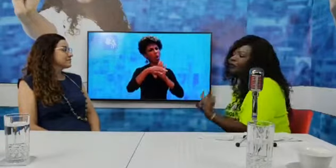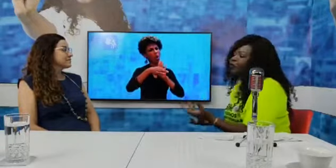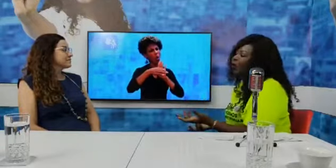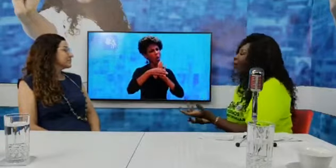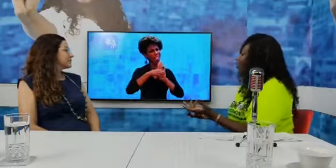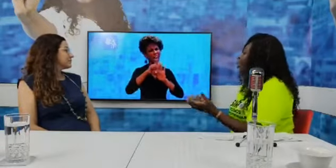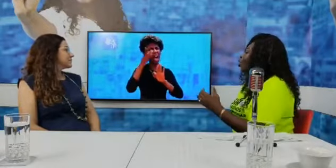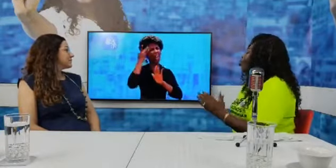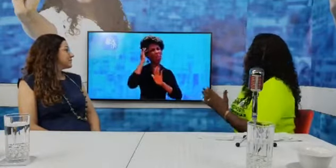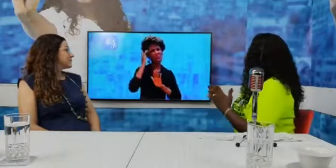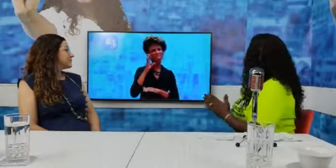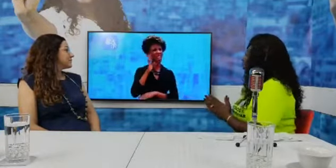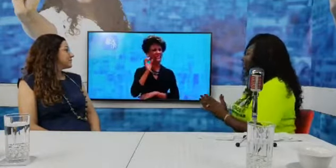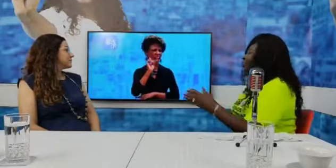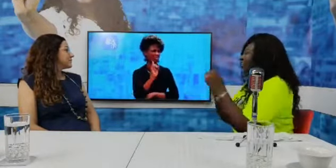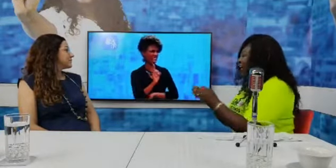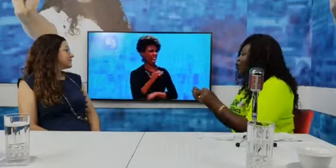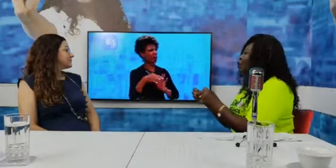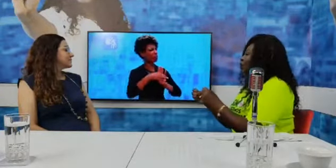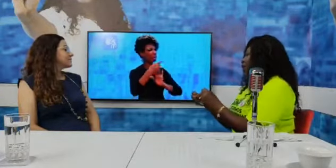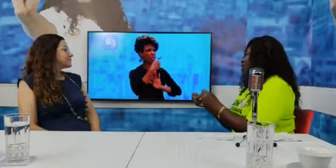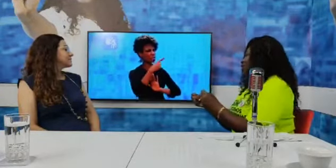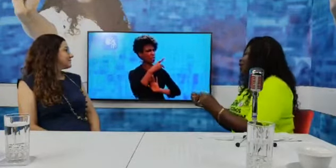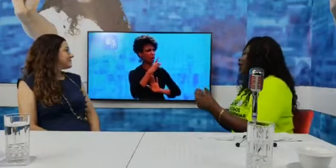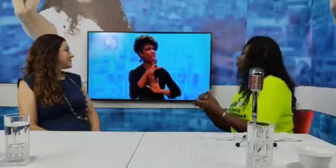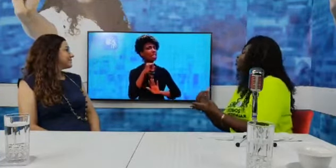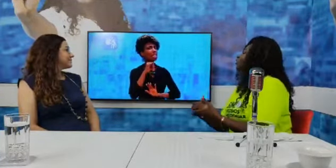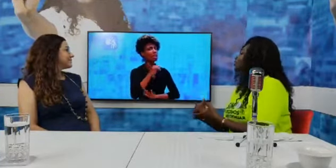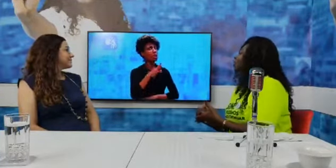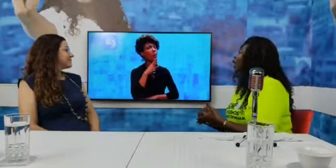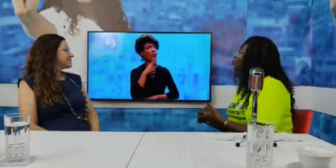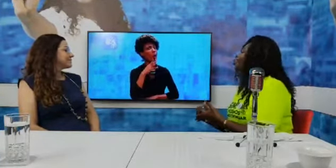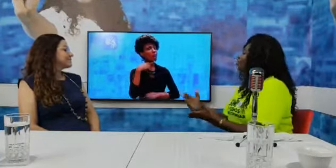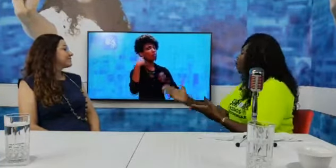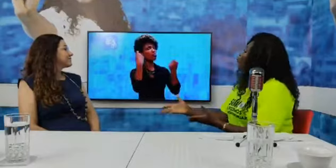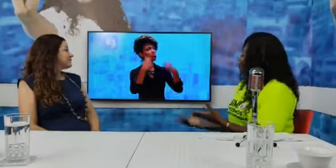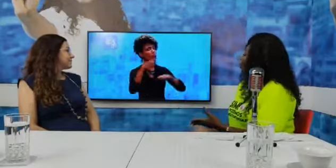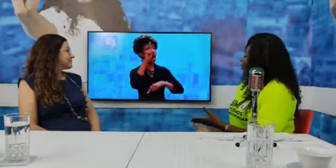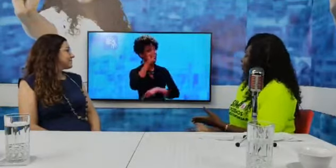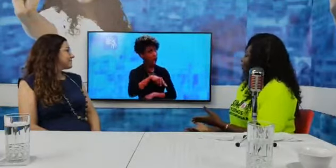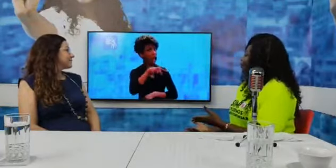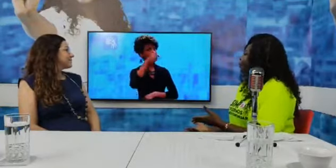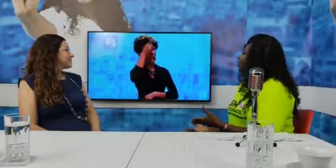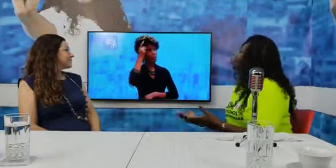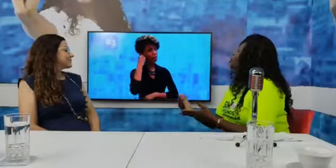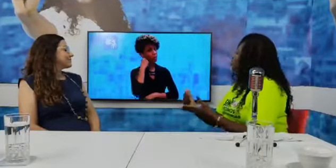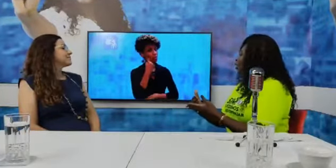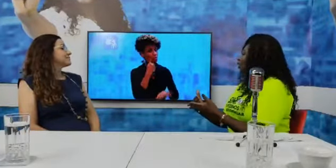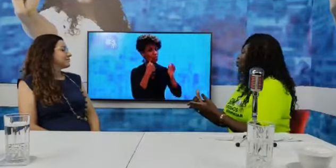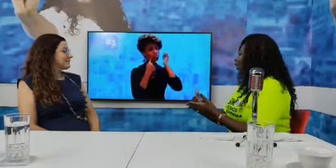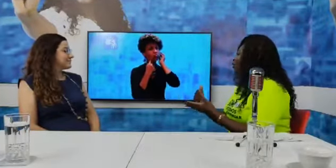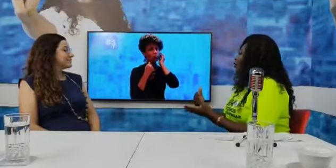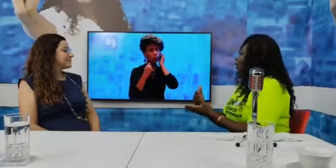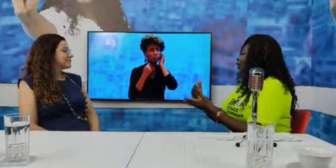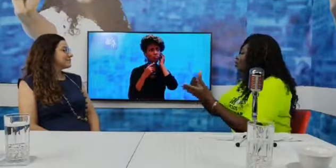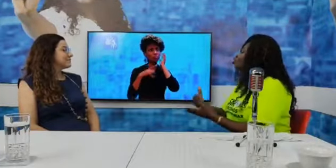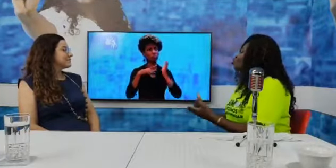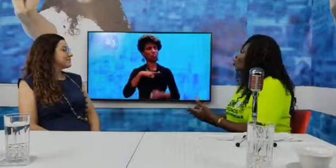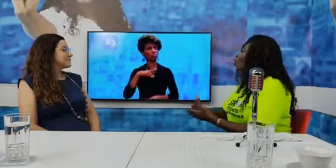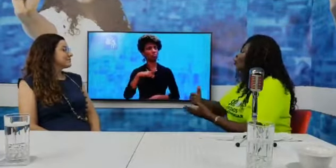não funcionaria, porque, na verdade, quem conhece as necessidades são vocês, que